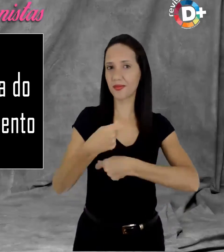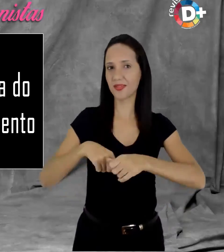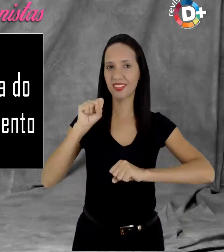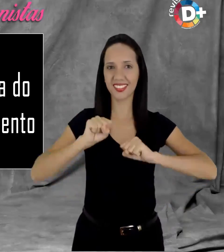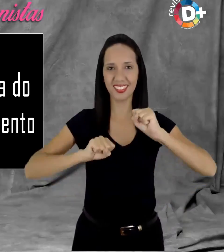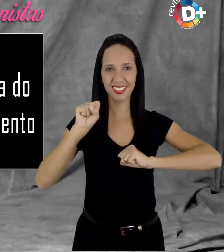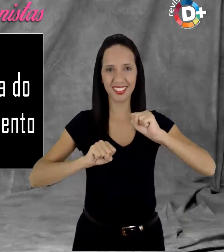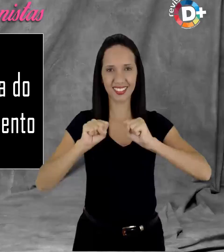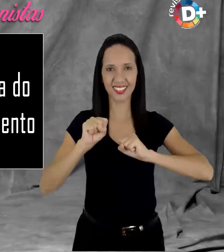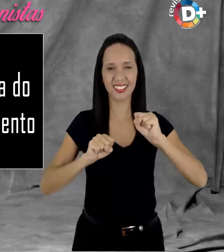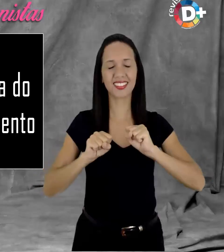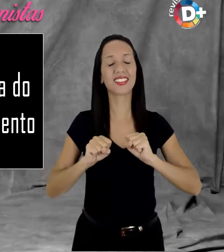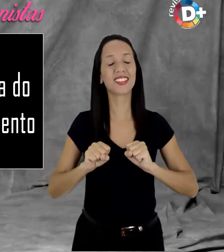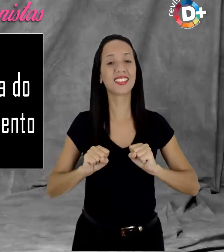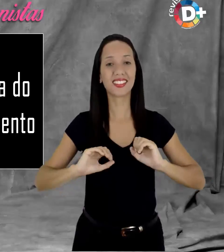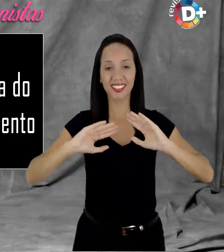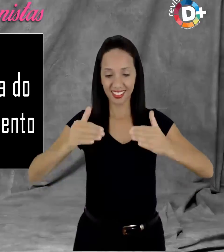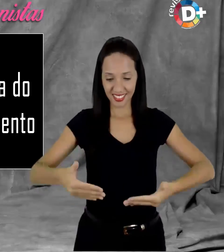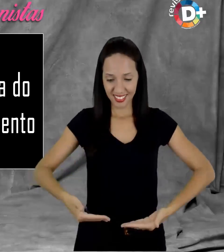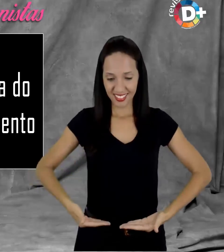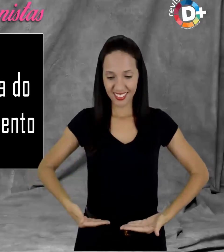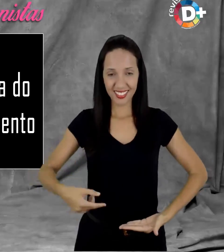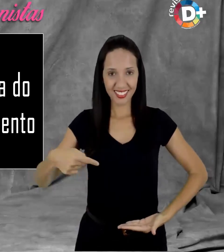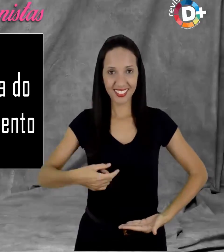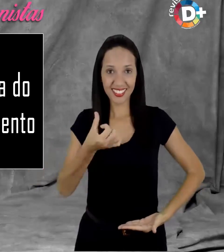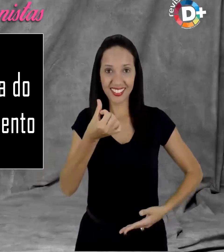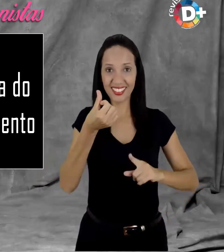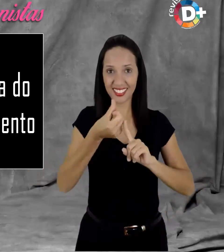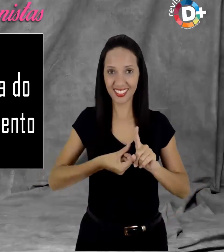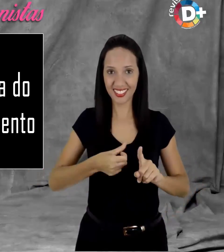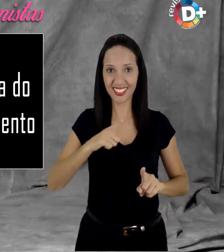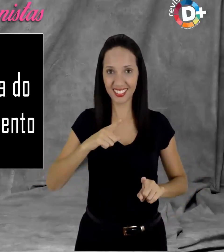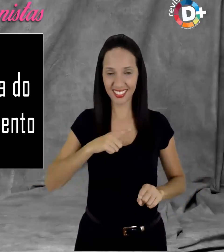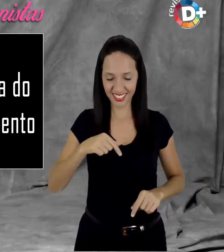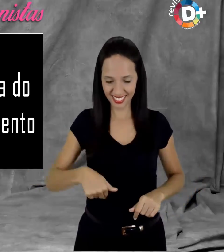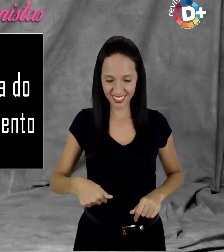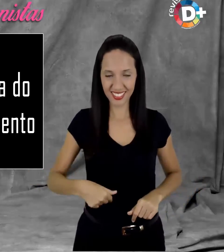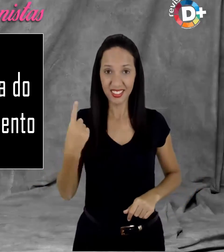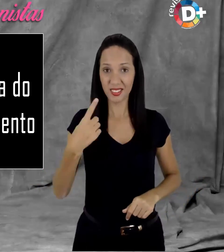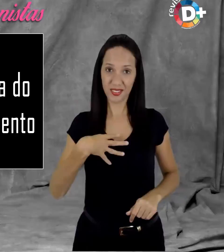Empresas. E espera, há 6 meses, por Mirella, sua primeira